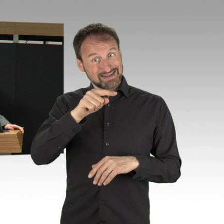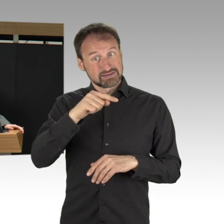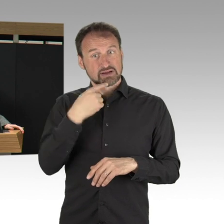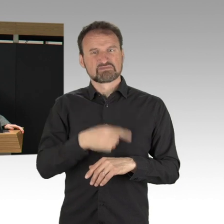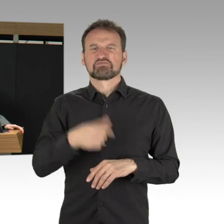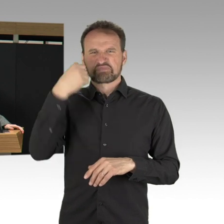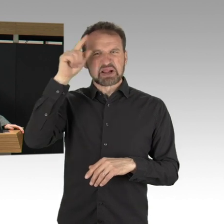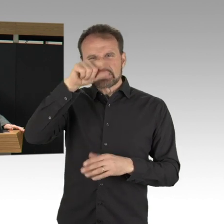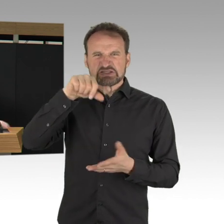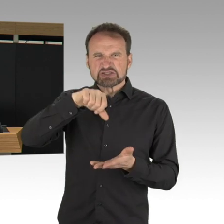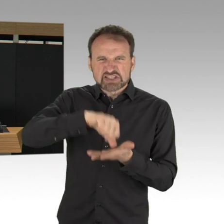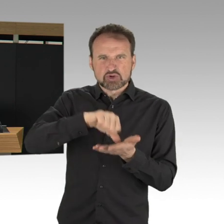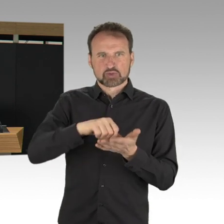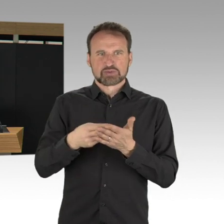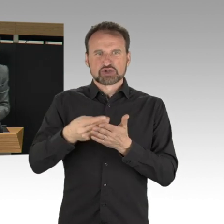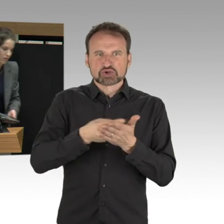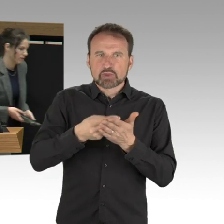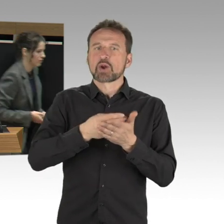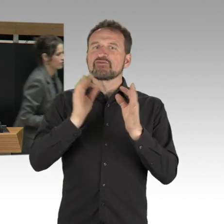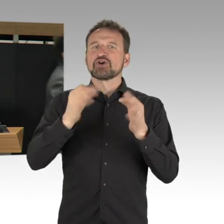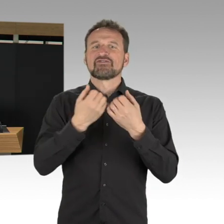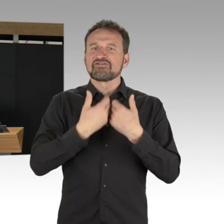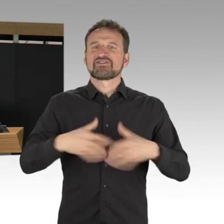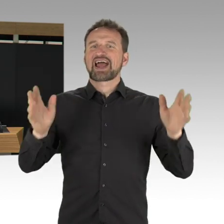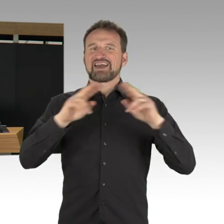existierendem Antisemitismus. Vielen Dank.